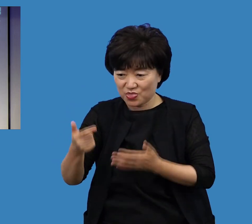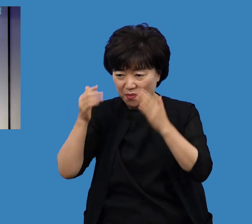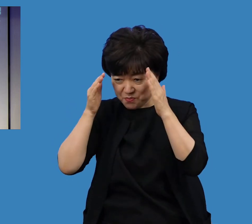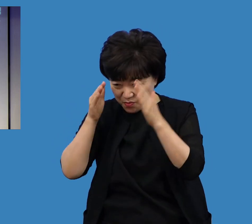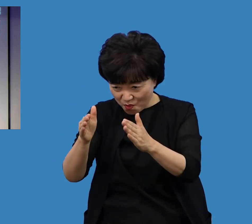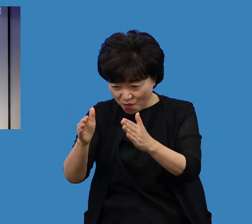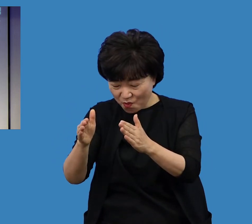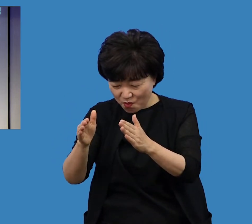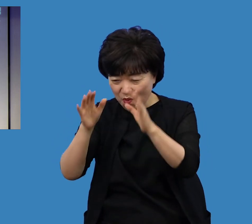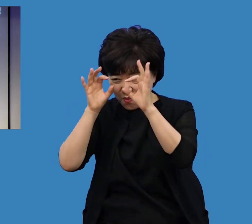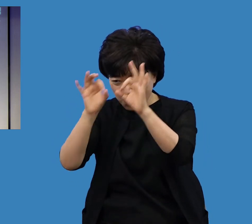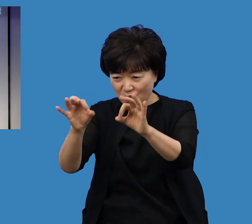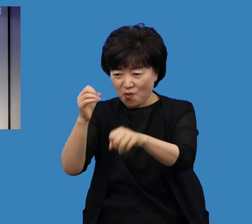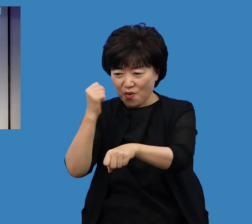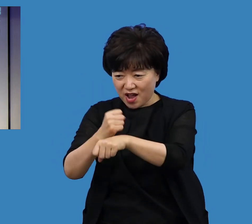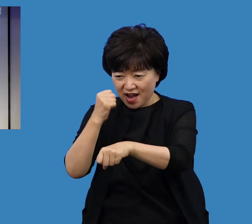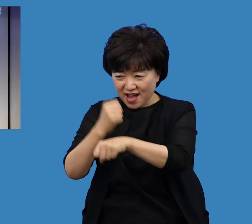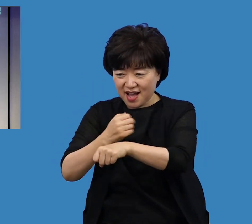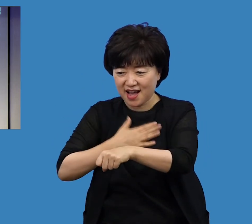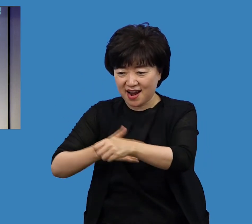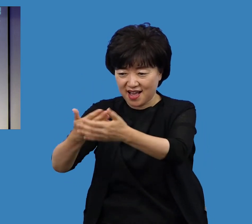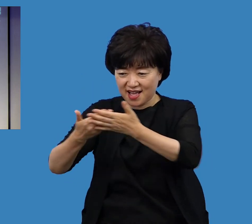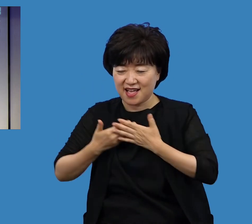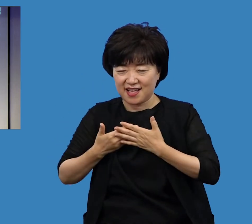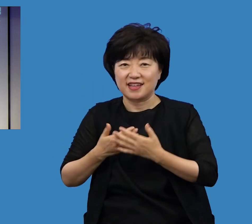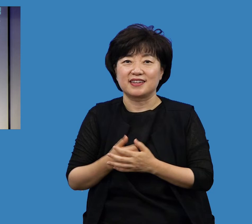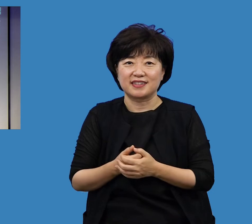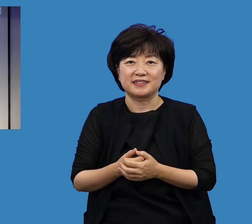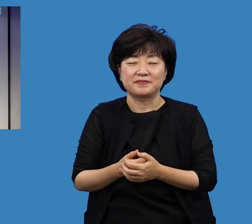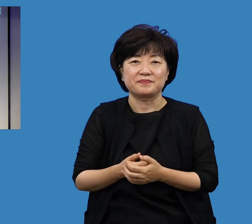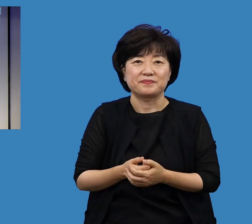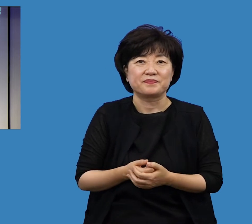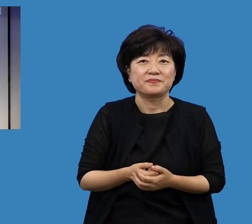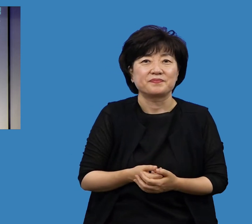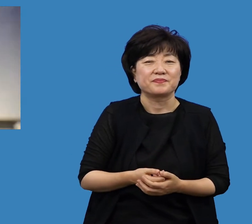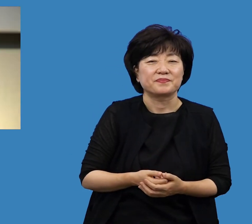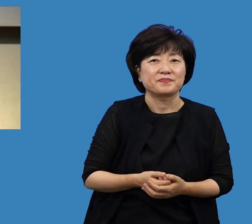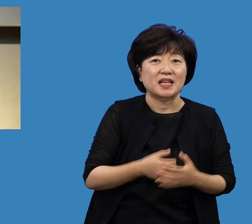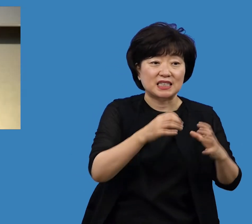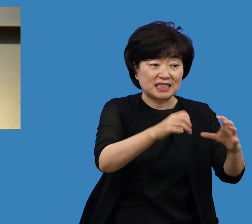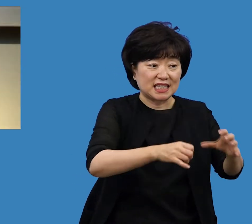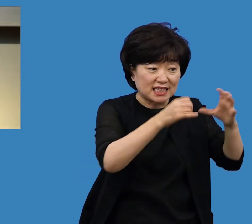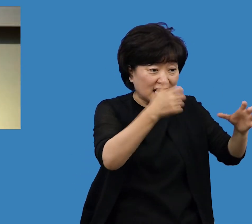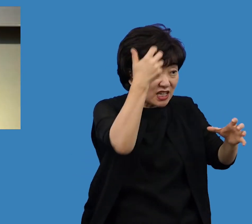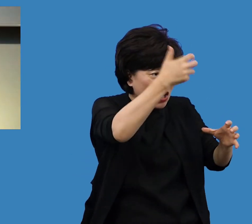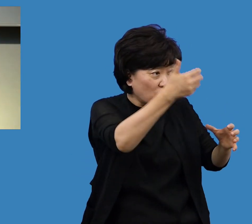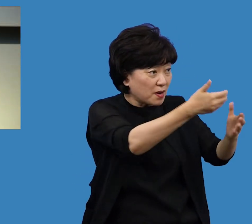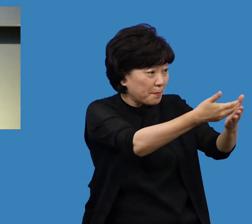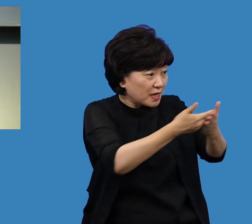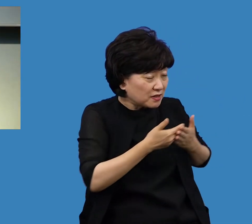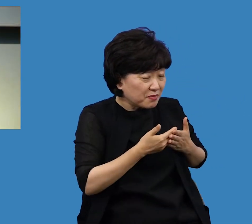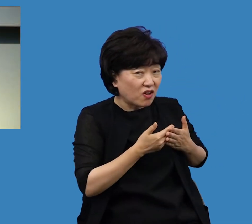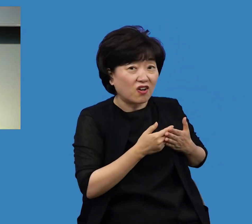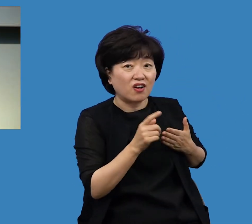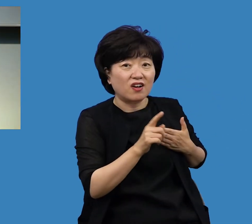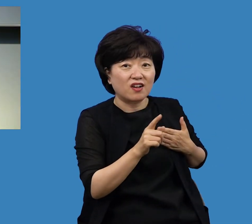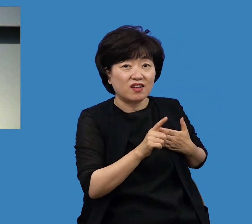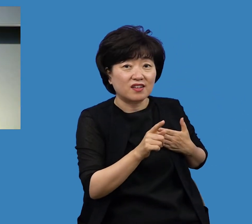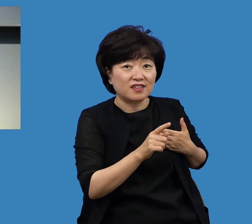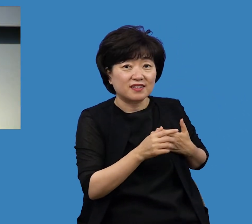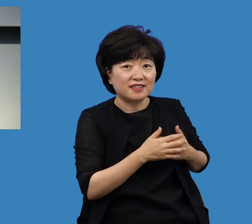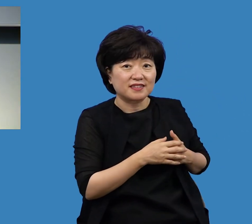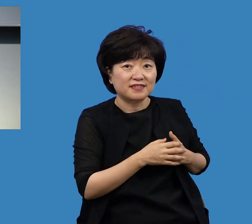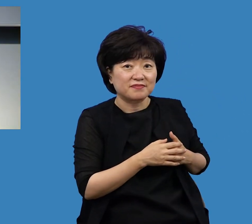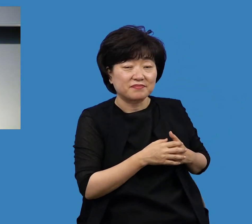하려 함이라 이런 뜻이에요. 세상의 영을 받으면 어떻게 될까요, 여러분?